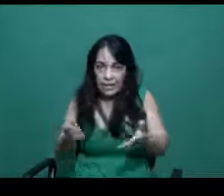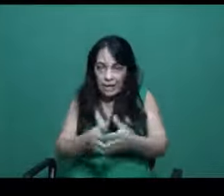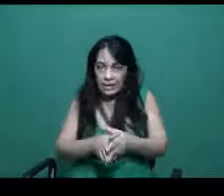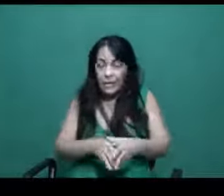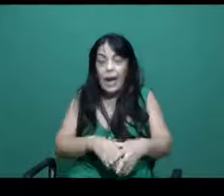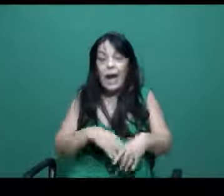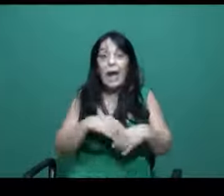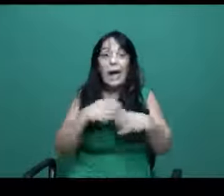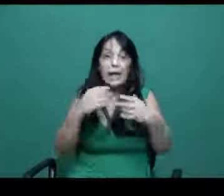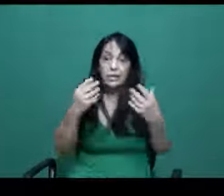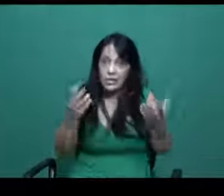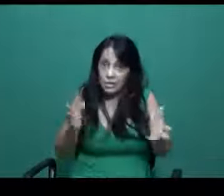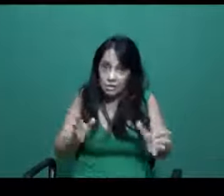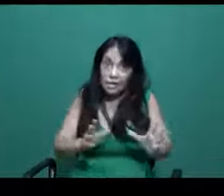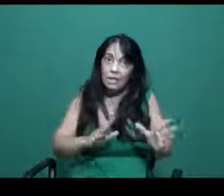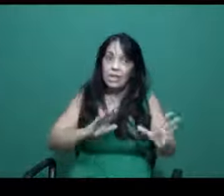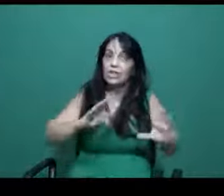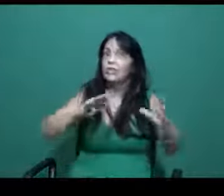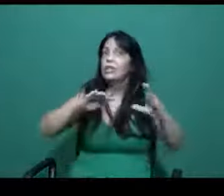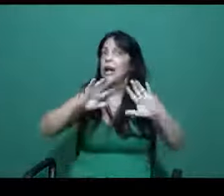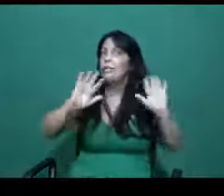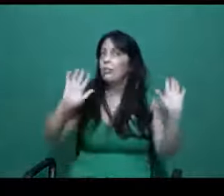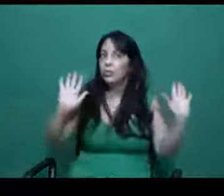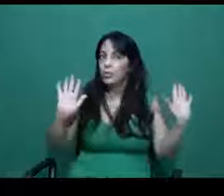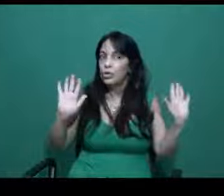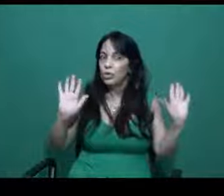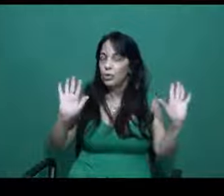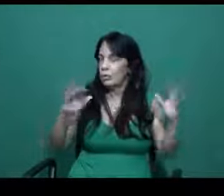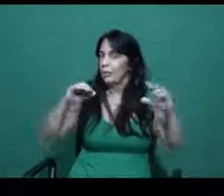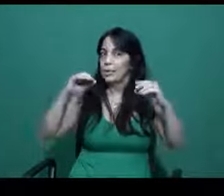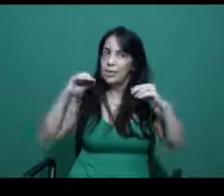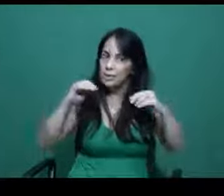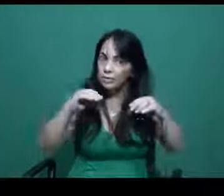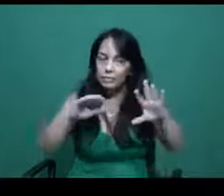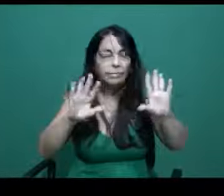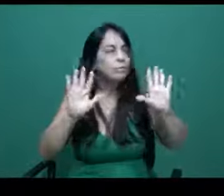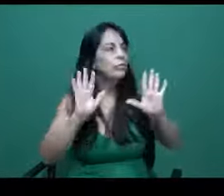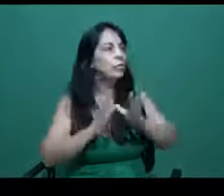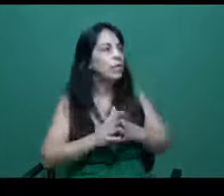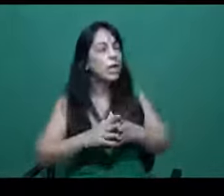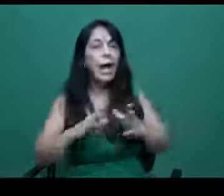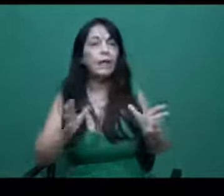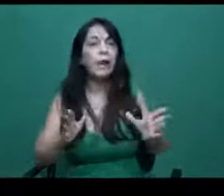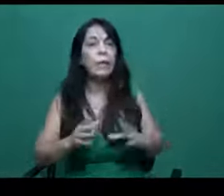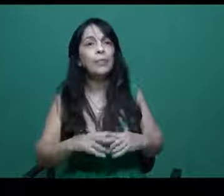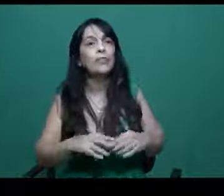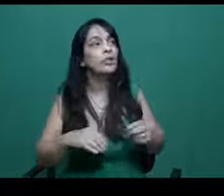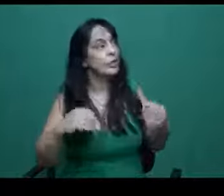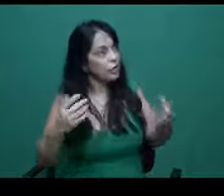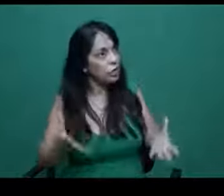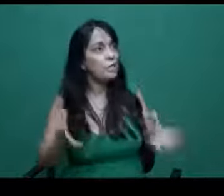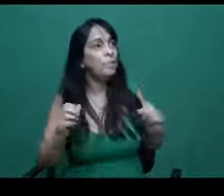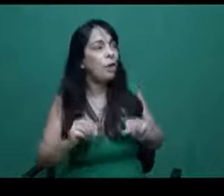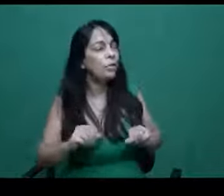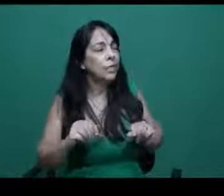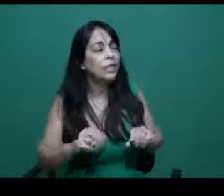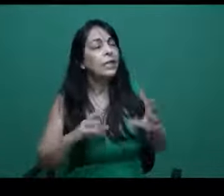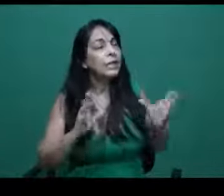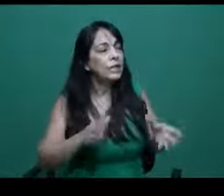as embalagens. Eles não estavam cru de todo, eles chegaram lá, a professora falou assim, bom,